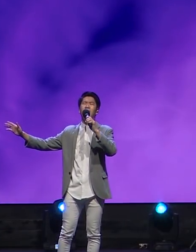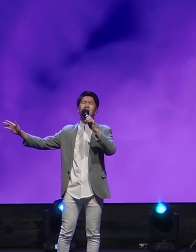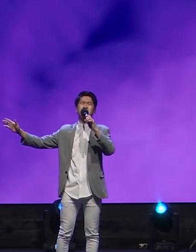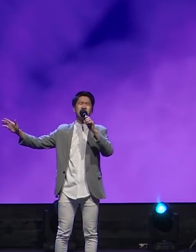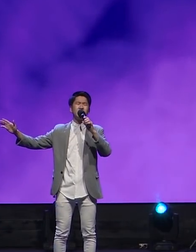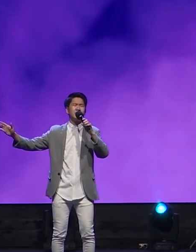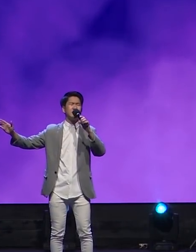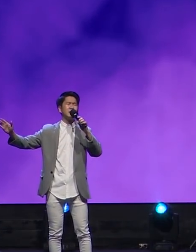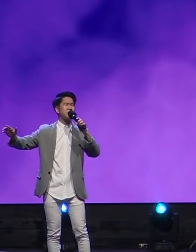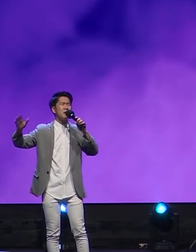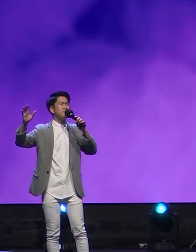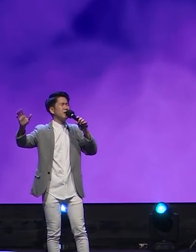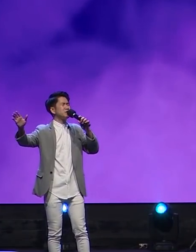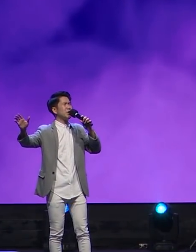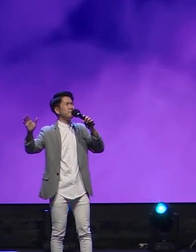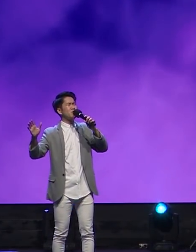memulihkan hati,